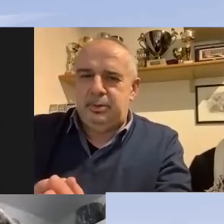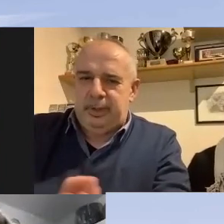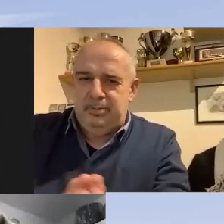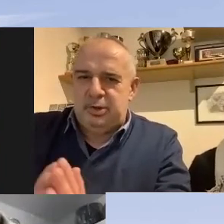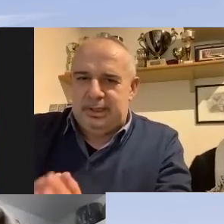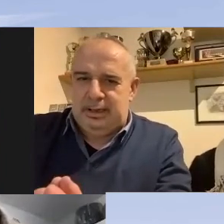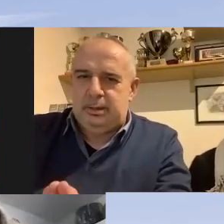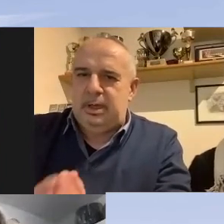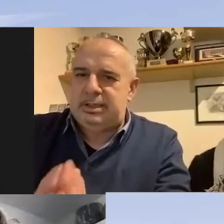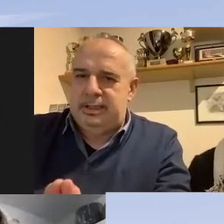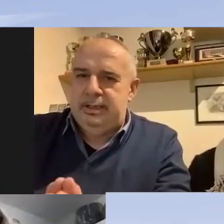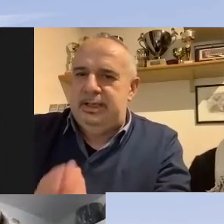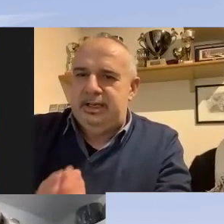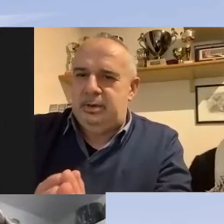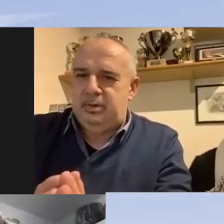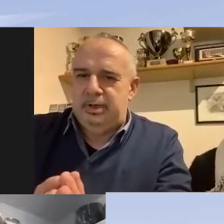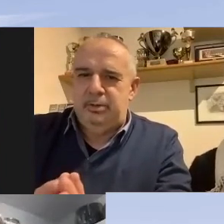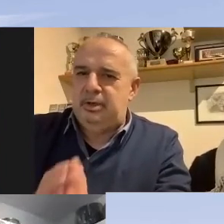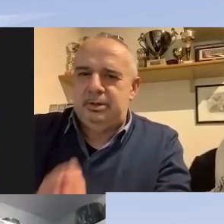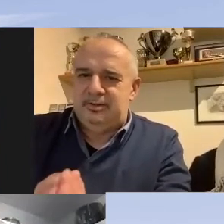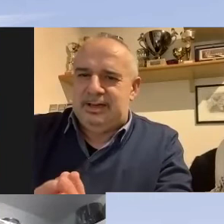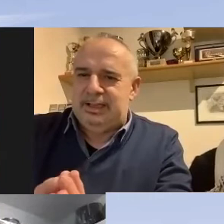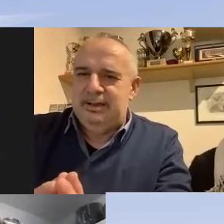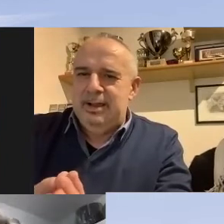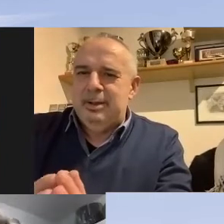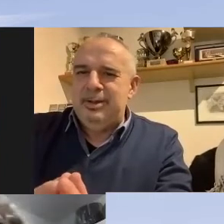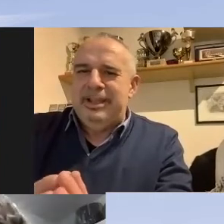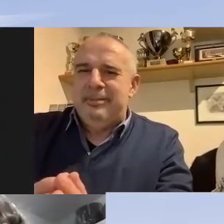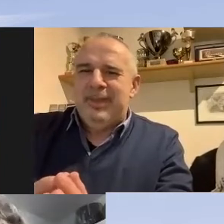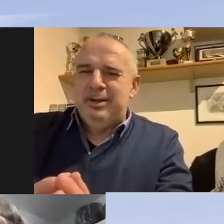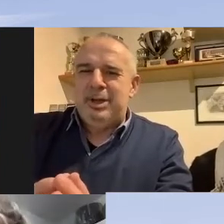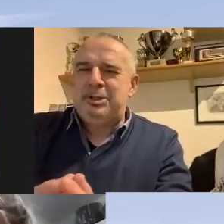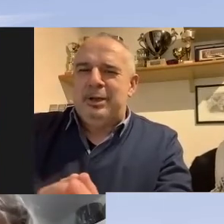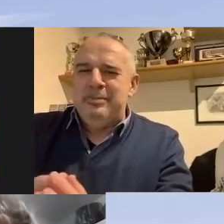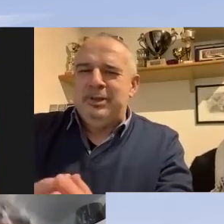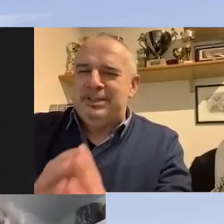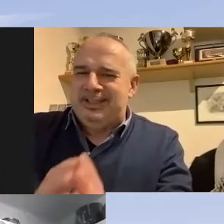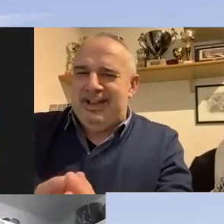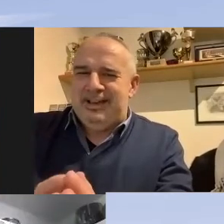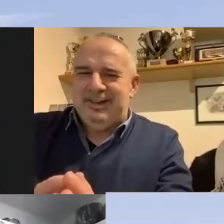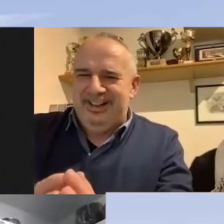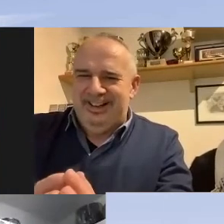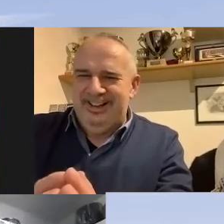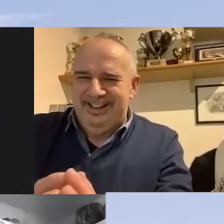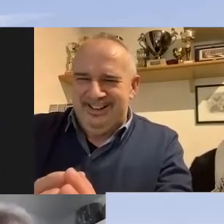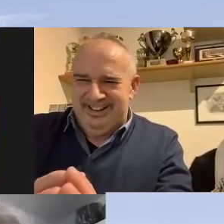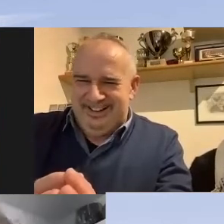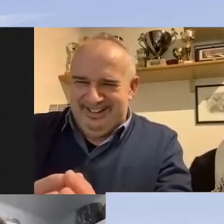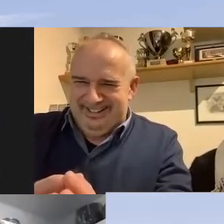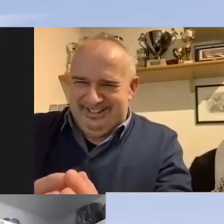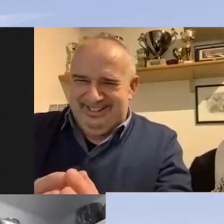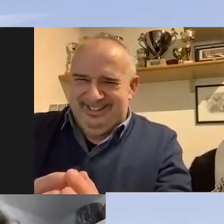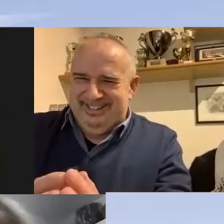Io prima ho cercato la stella di Negroni, ma non l'ho trovata. Quindi questo era il mio desiderio.